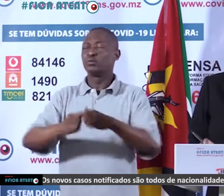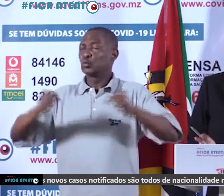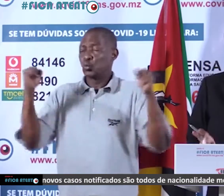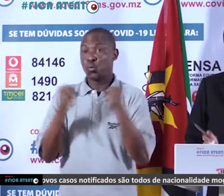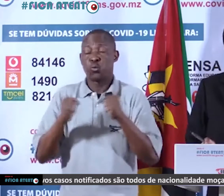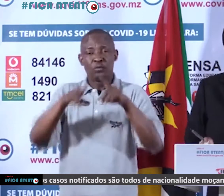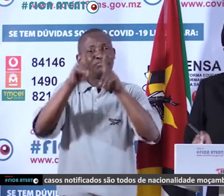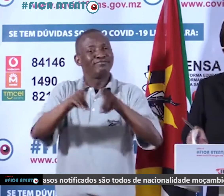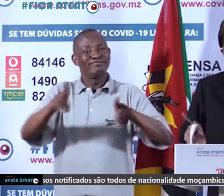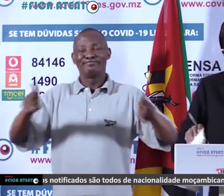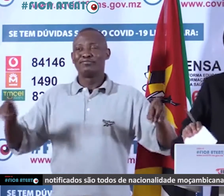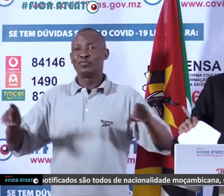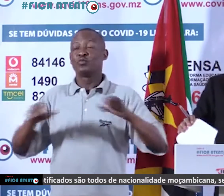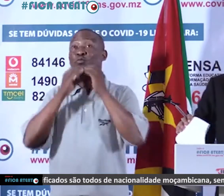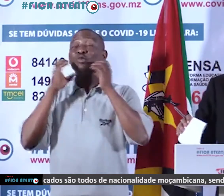nosso país.